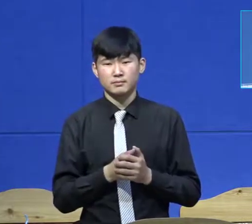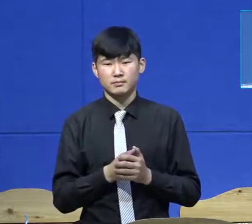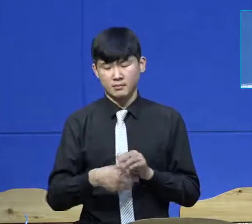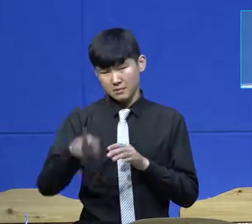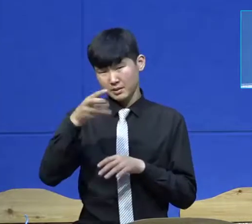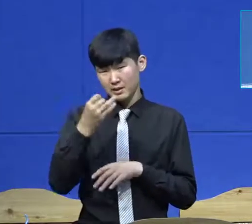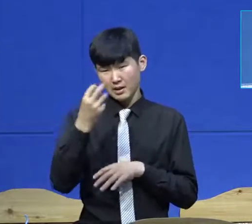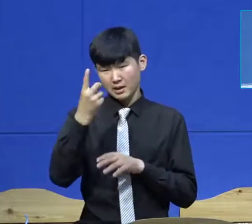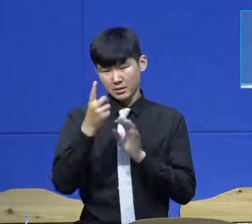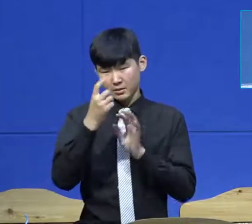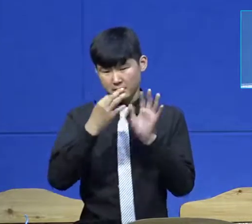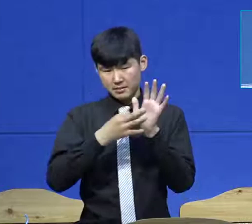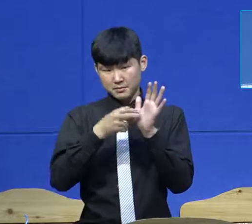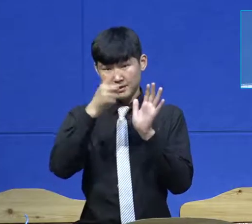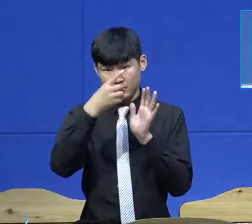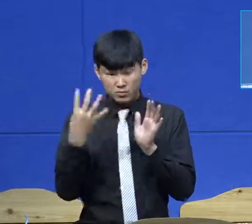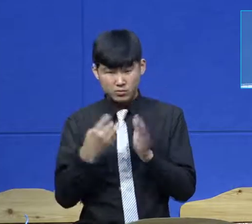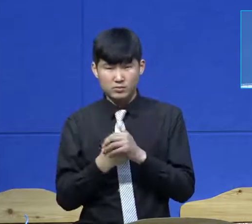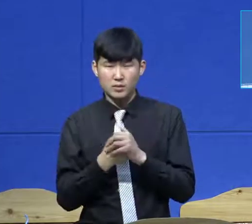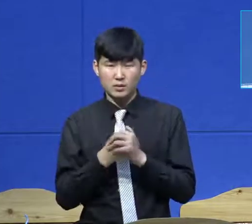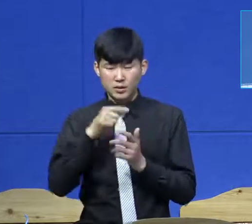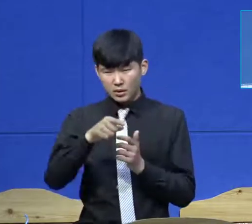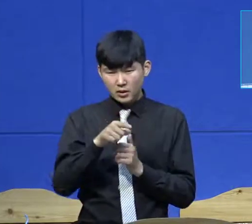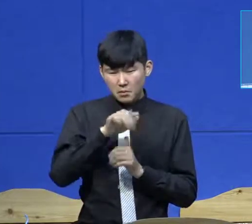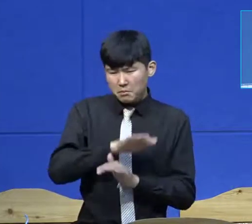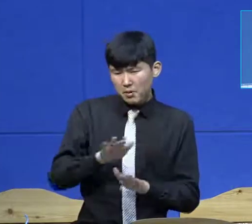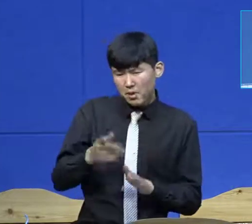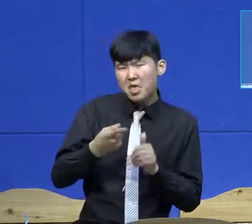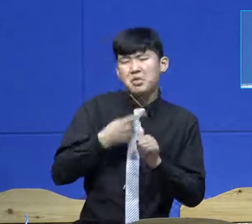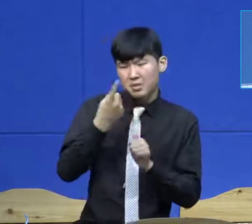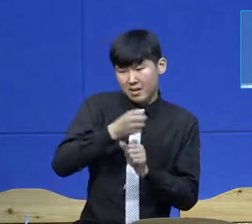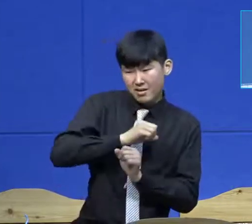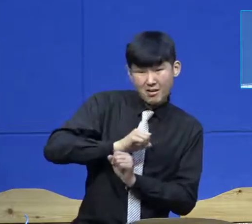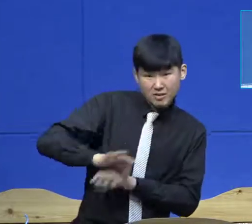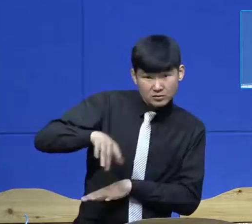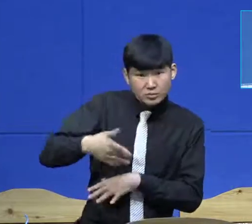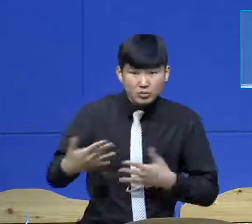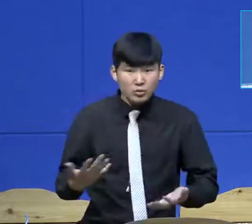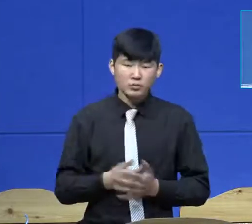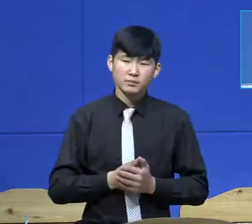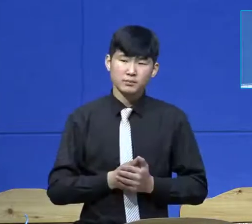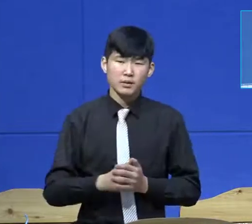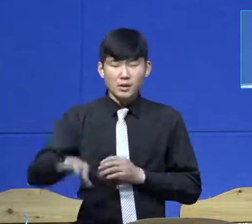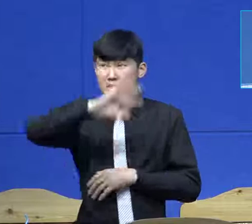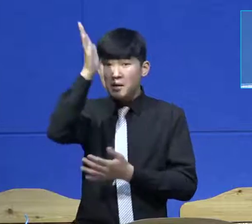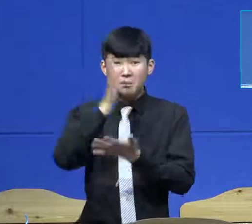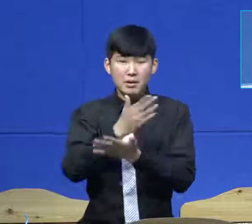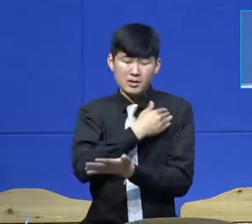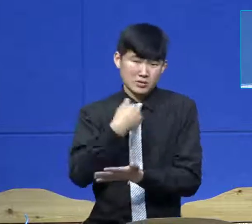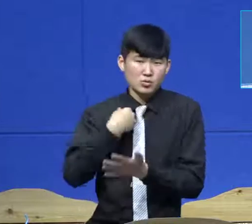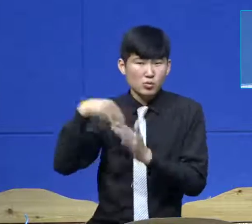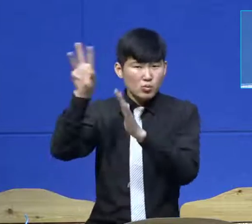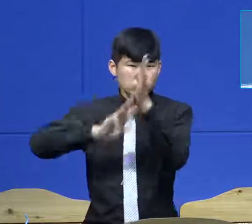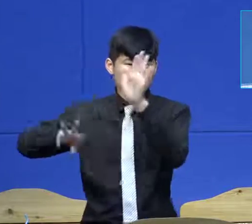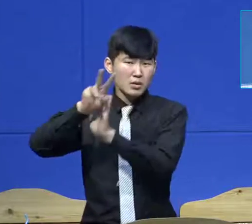Матай 18:14-дээс энэ багчуудаас хэн нэг нь алдагдах нь Тэнгэрт байгаа эцгийн чинь хүсэл